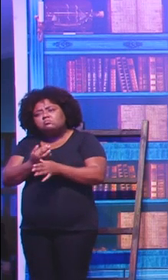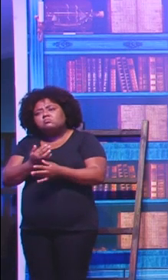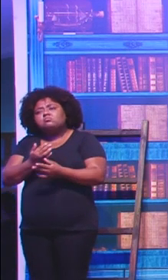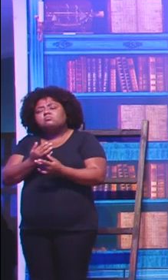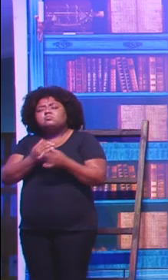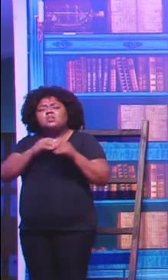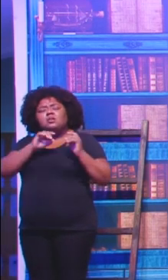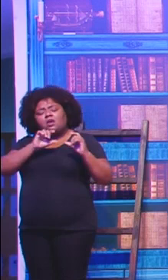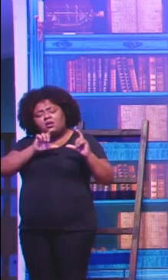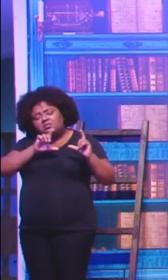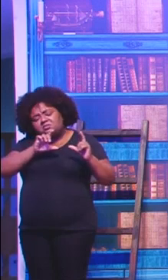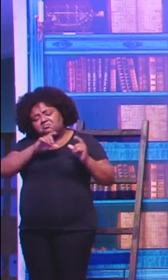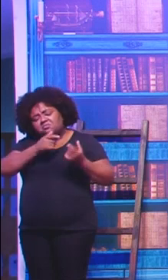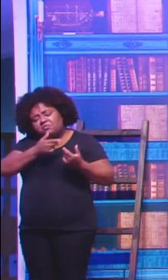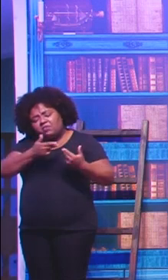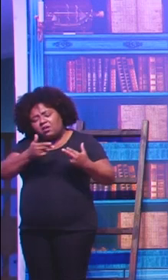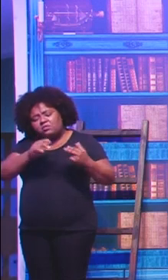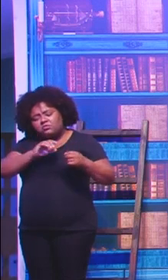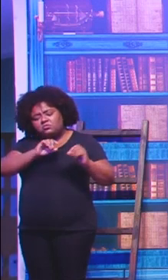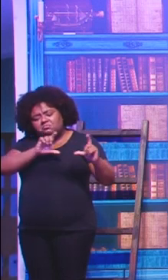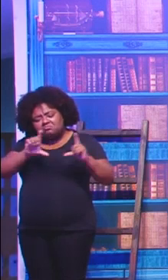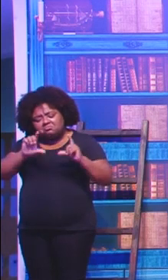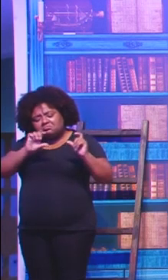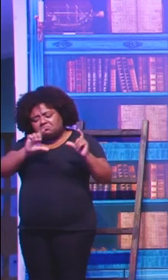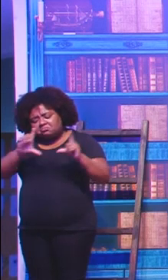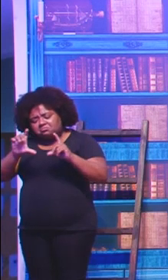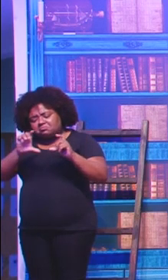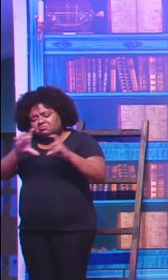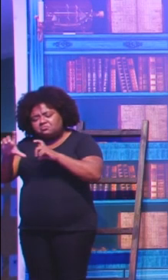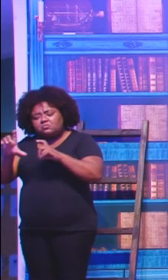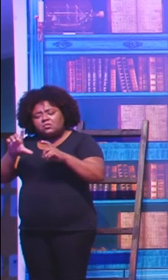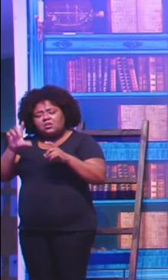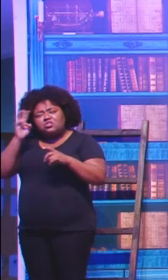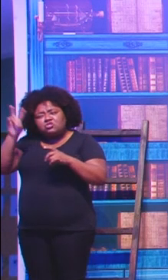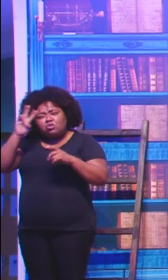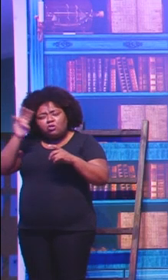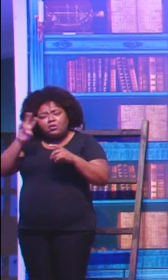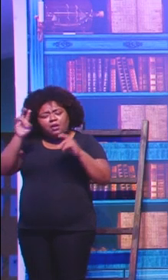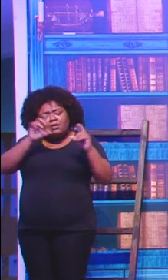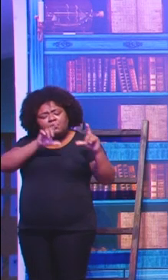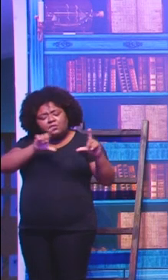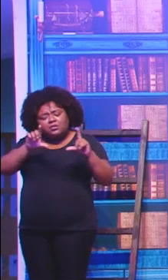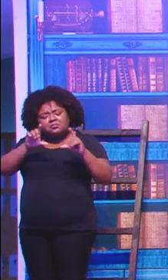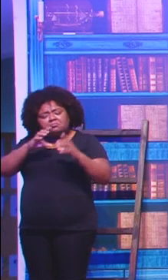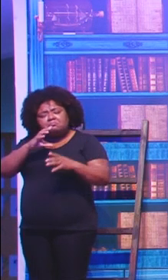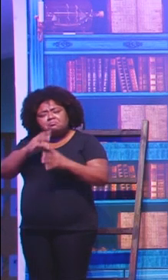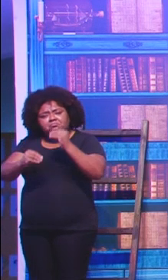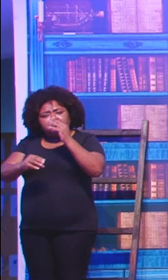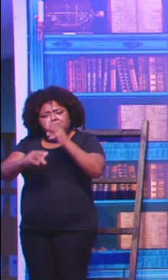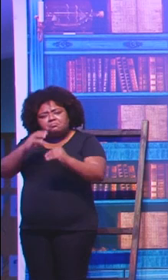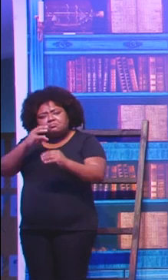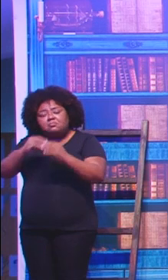As cenas elas perdem um pouco espaço. Eu confesso para você que eu ainda gosto de uma boa história, com personagens bem construídos,